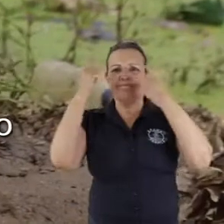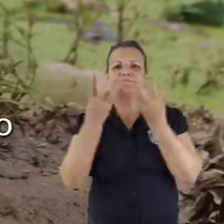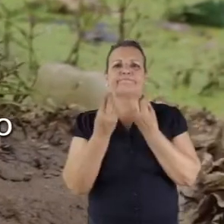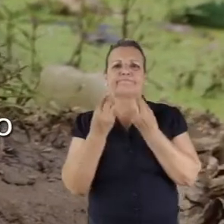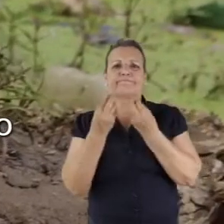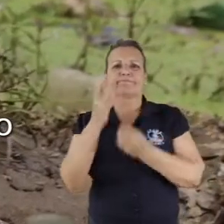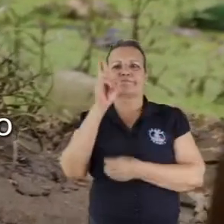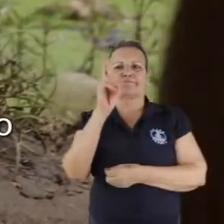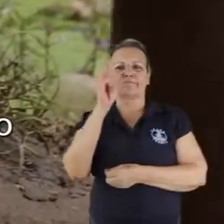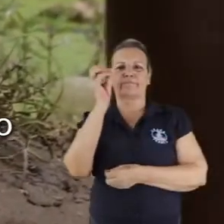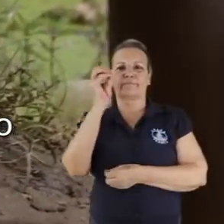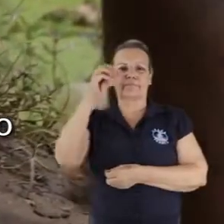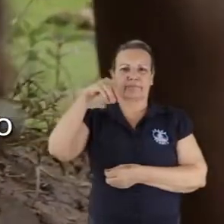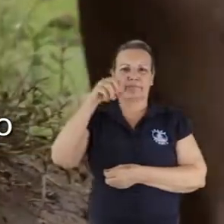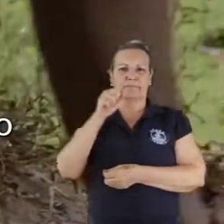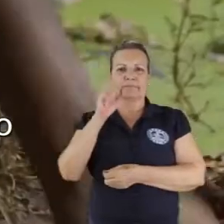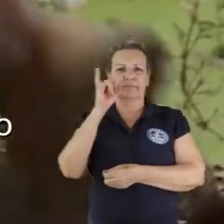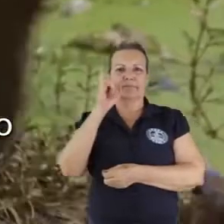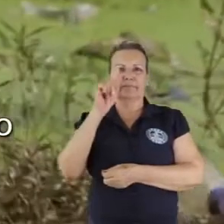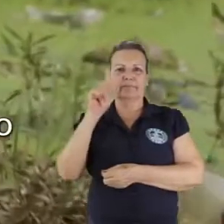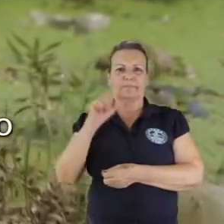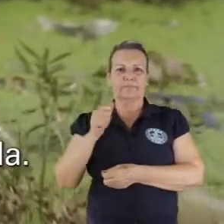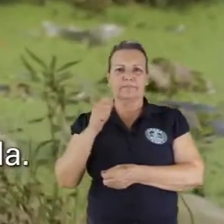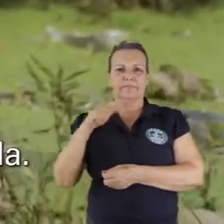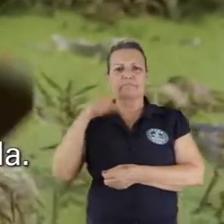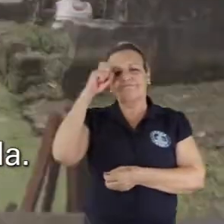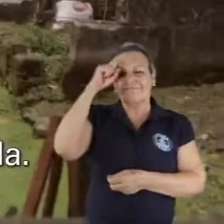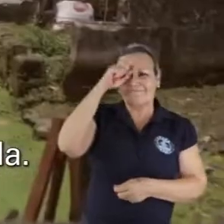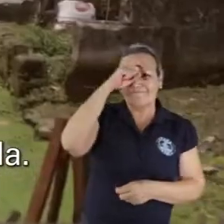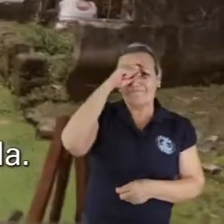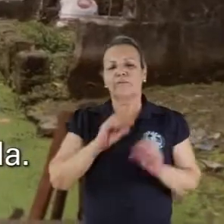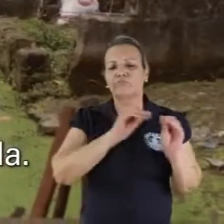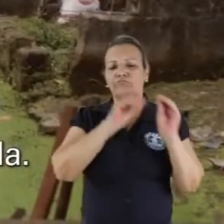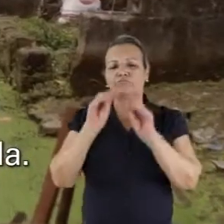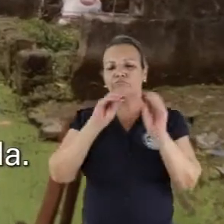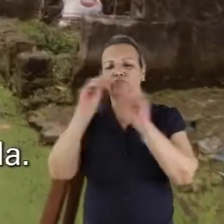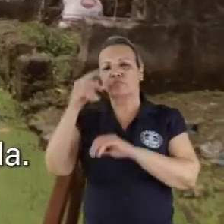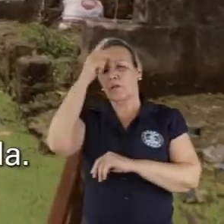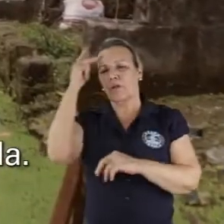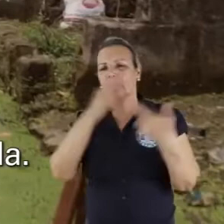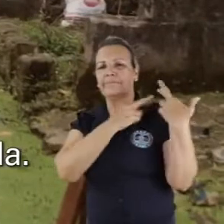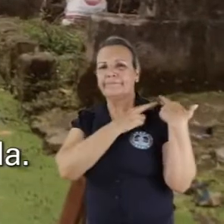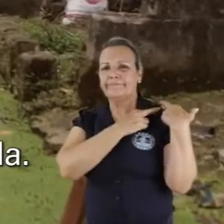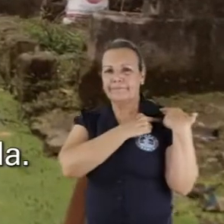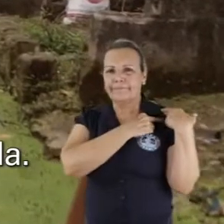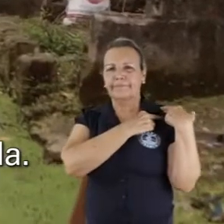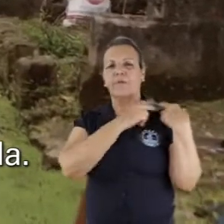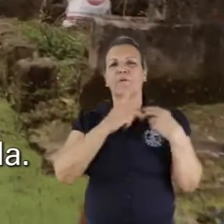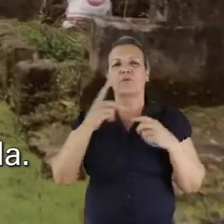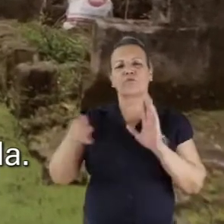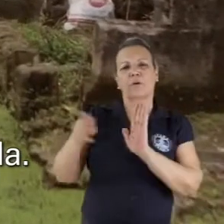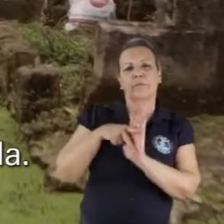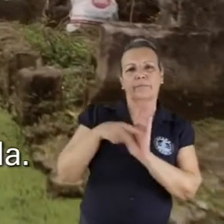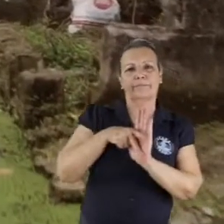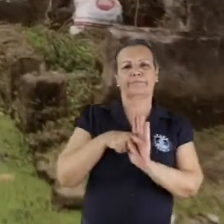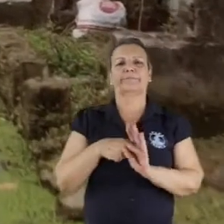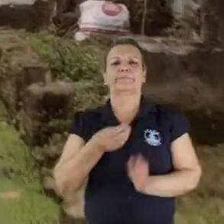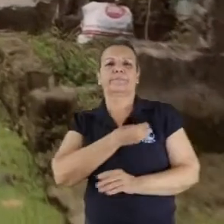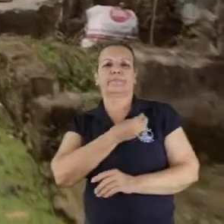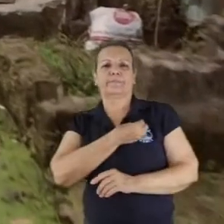Incomoda muito a romantização da miséria e da dificuldade que transfere para o indivíduo a responsabilidade por sua própria